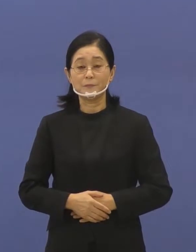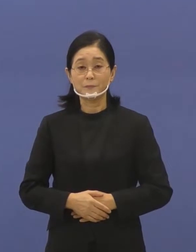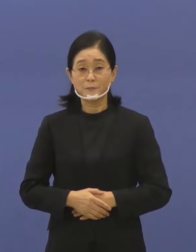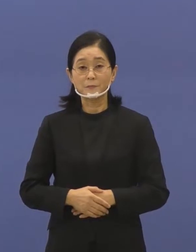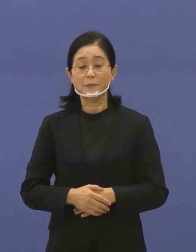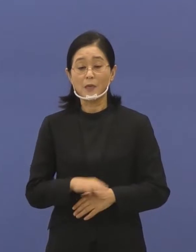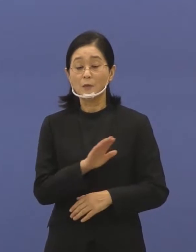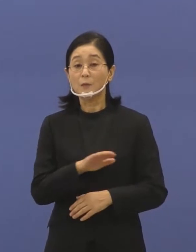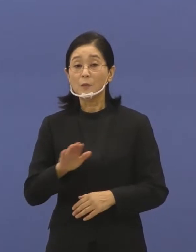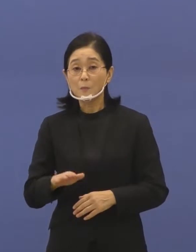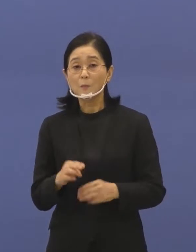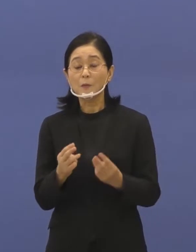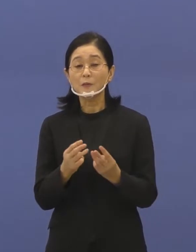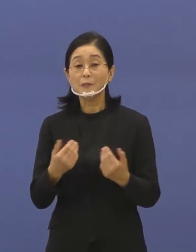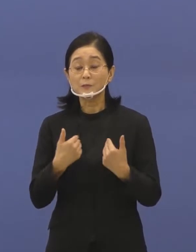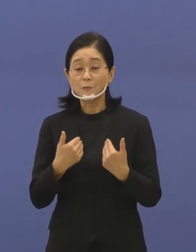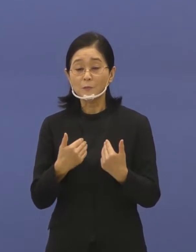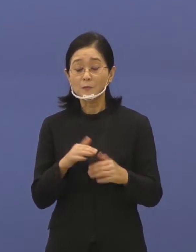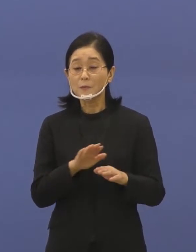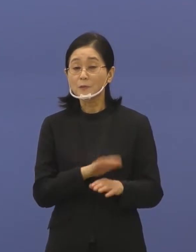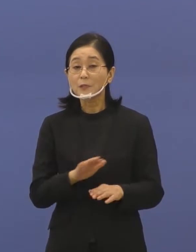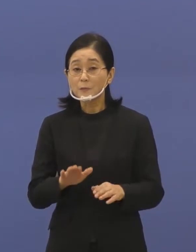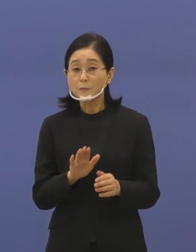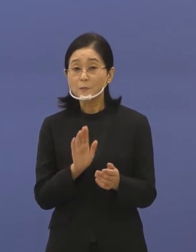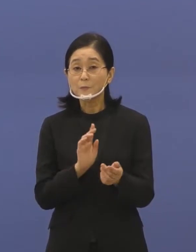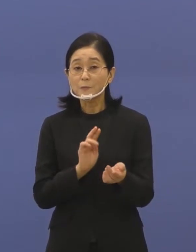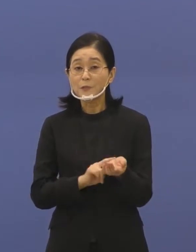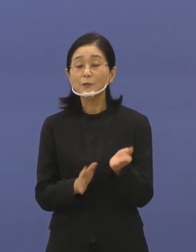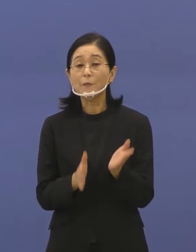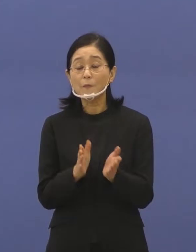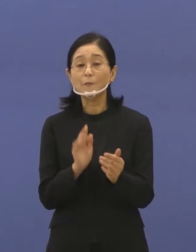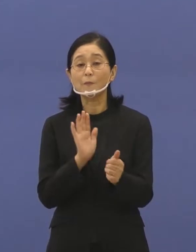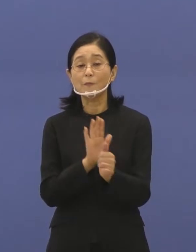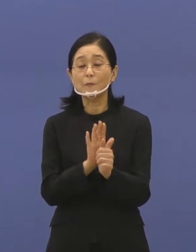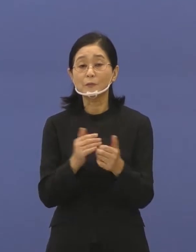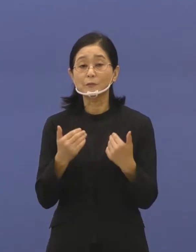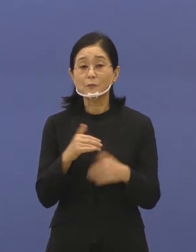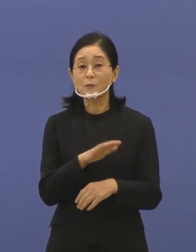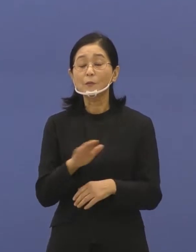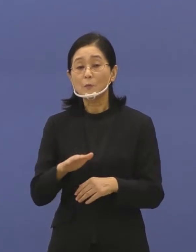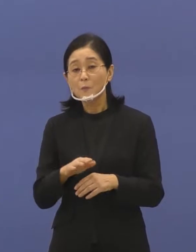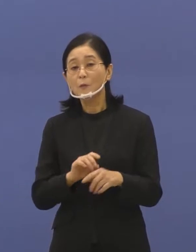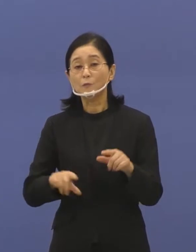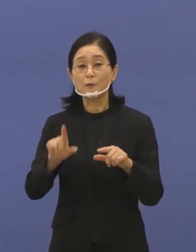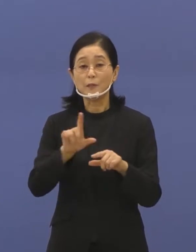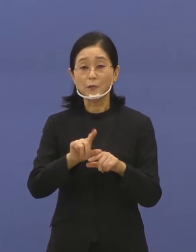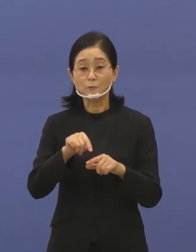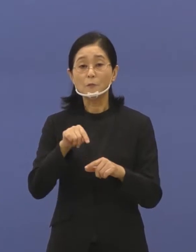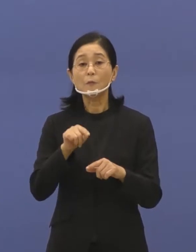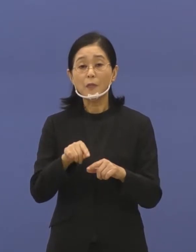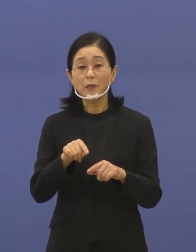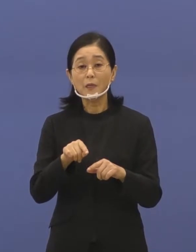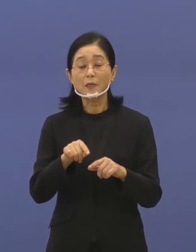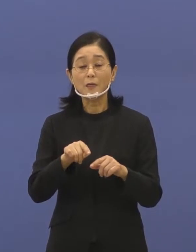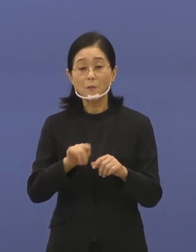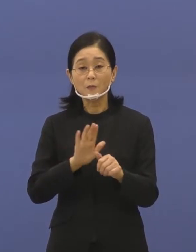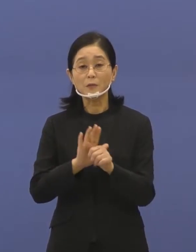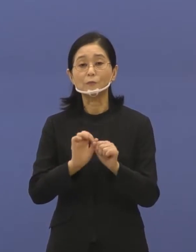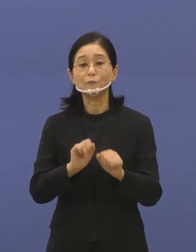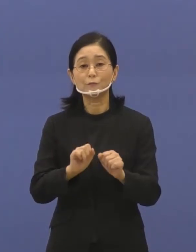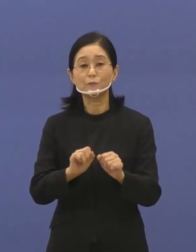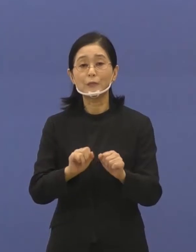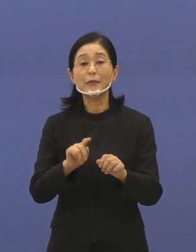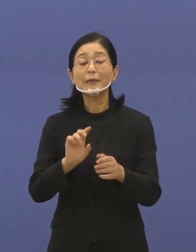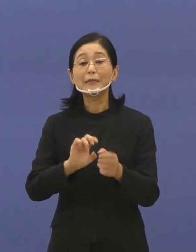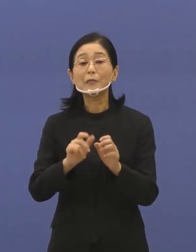えているという中で、今おっしゃったその岩手ならではというその独自性というのはどういったところにあるんでしょう